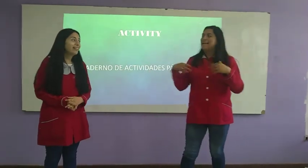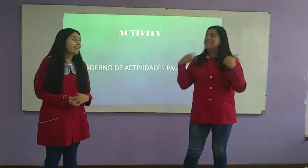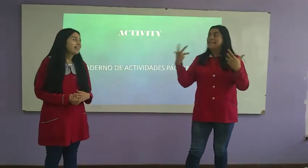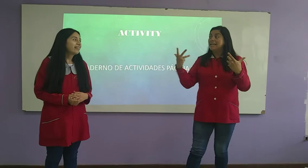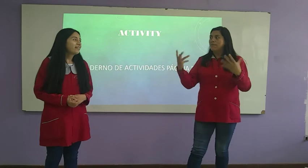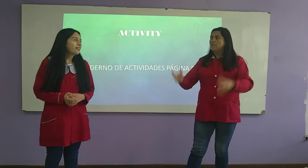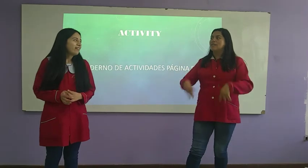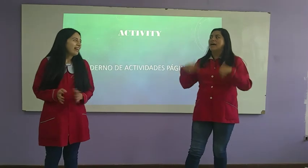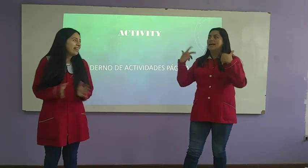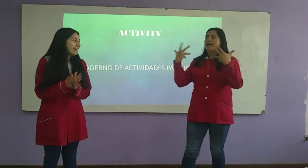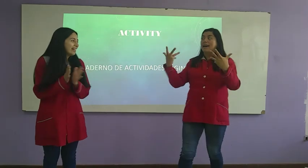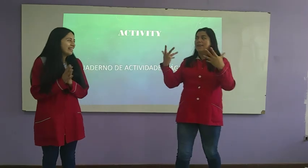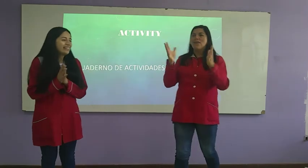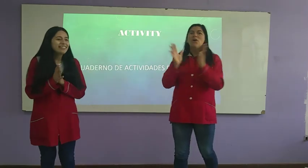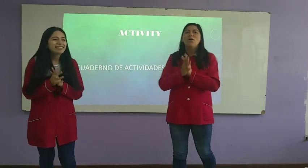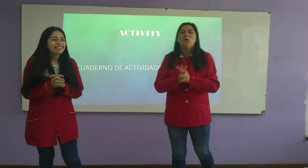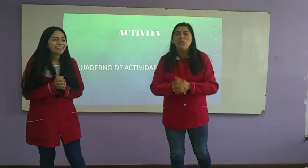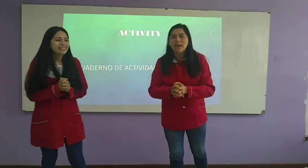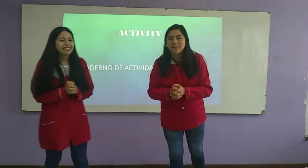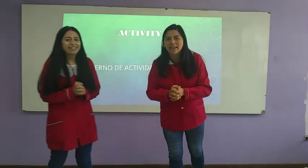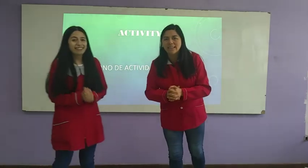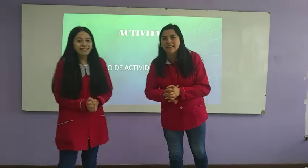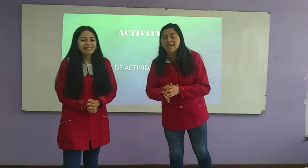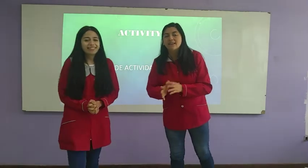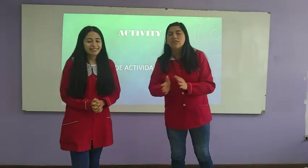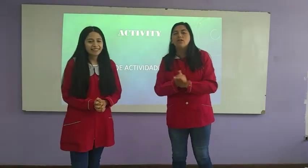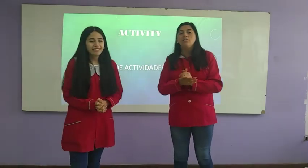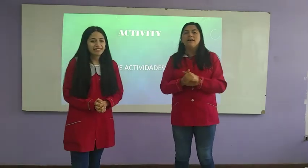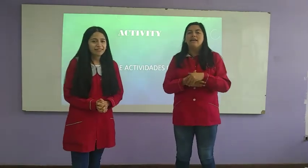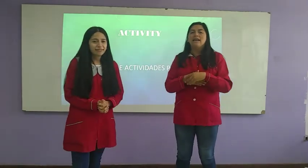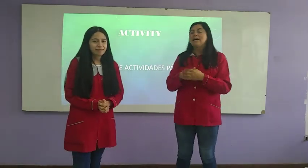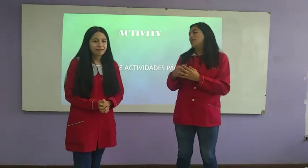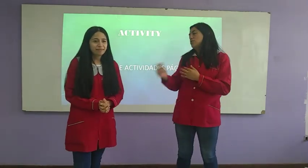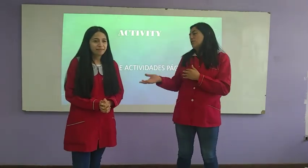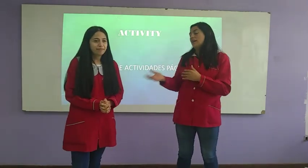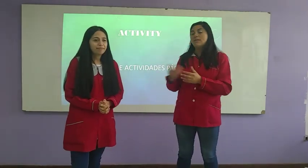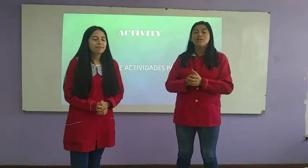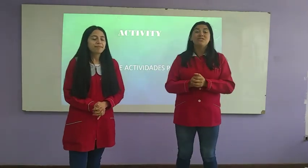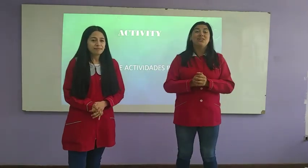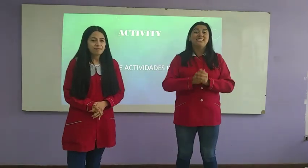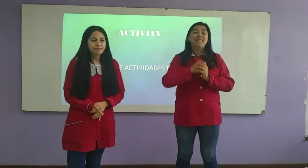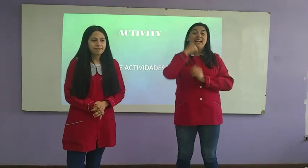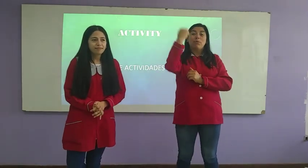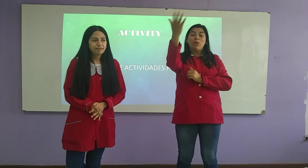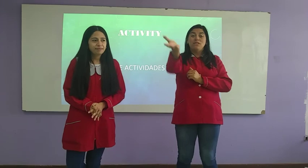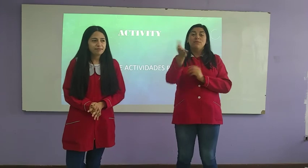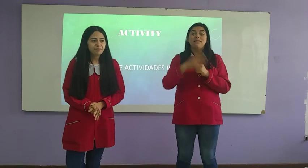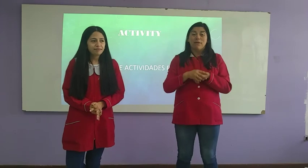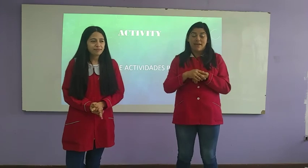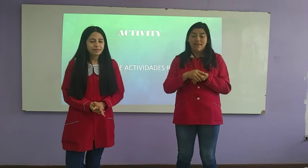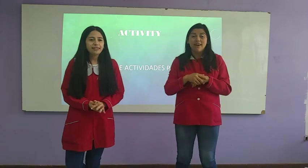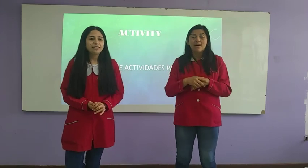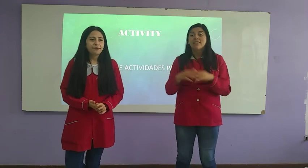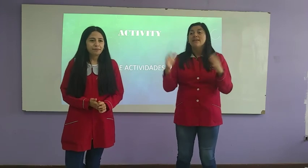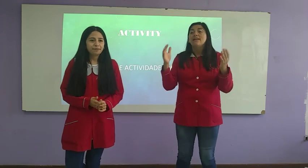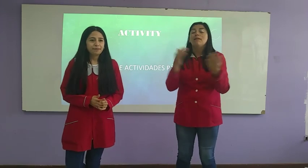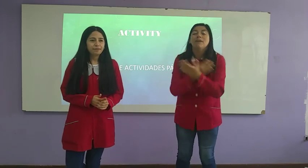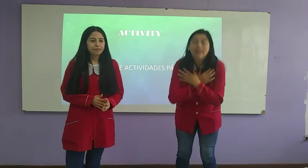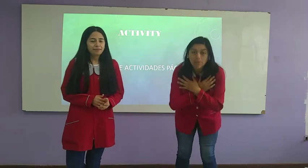porque tenemos que hacer, vamos una a crear una veleta con los materiales que nosotros le vamos a solicitar la próxima semana. ¿Ya? Le mandamos